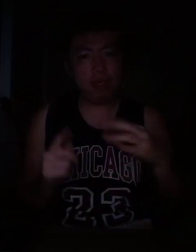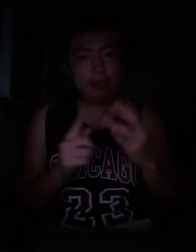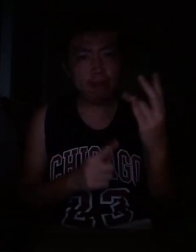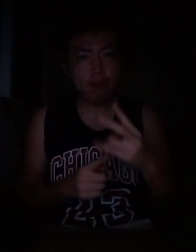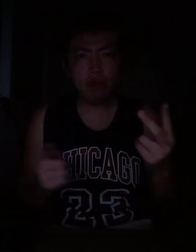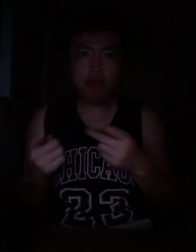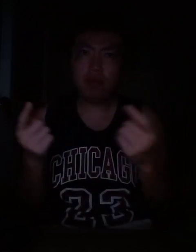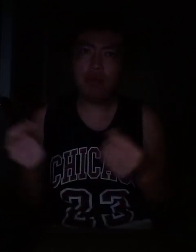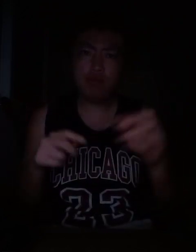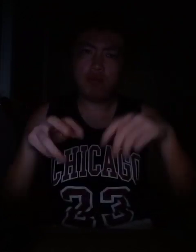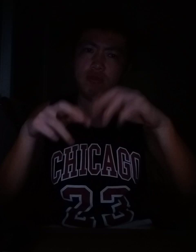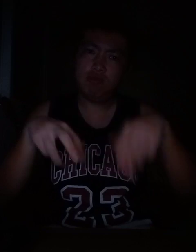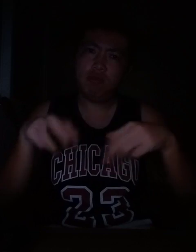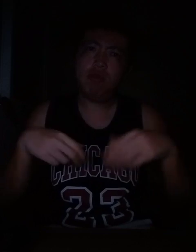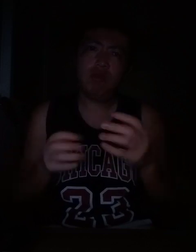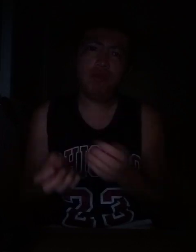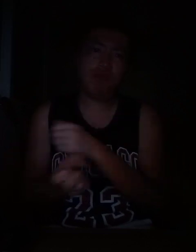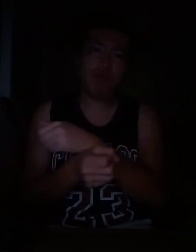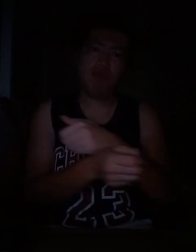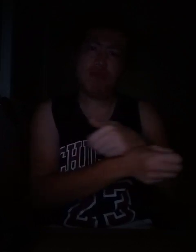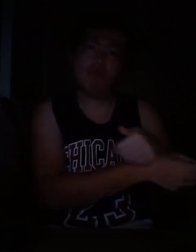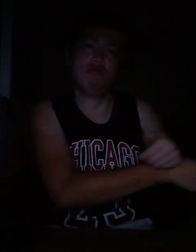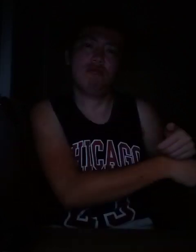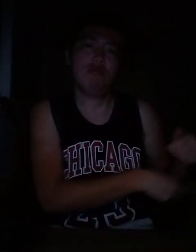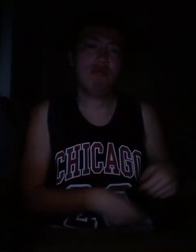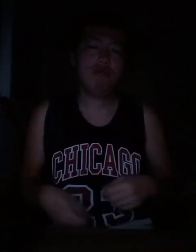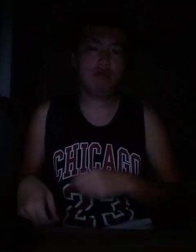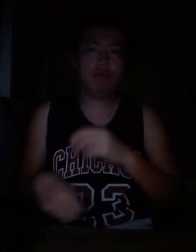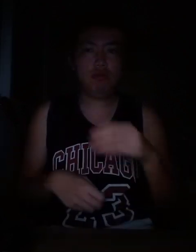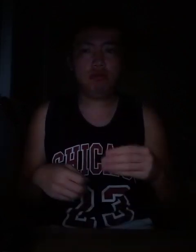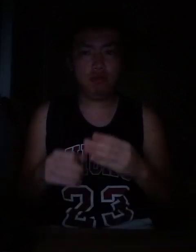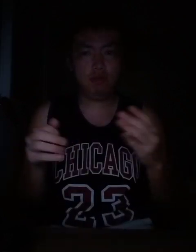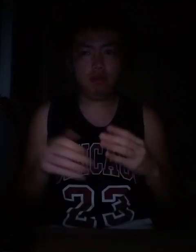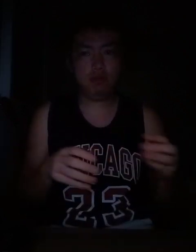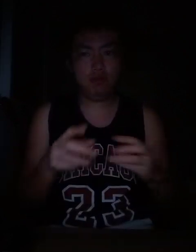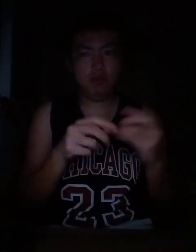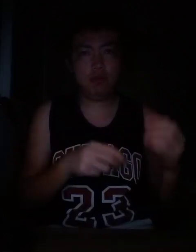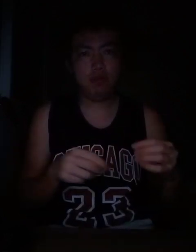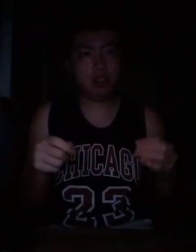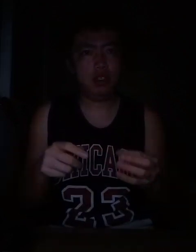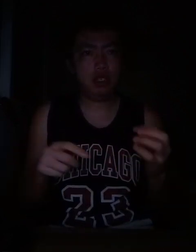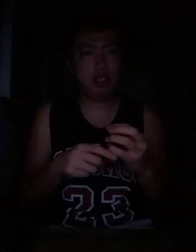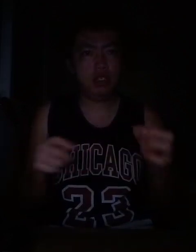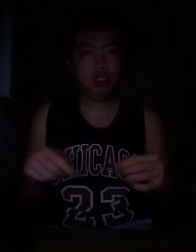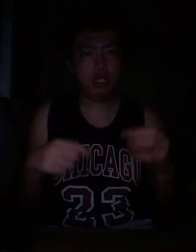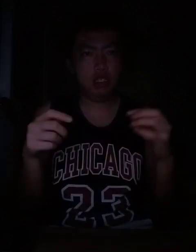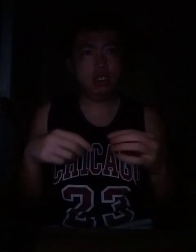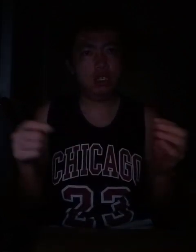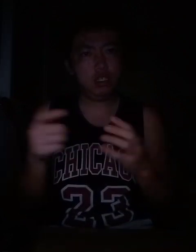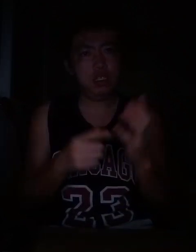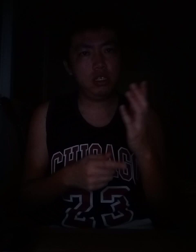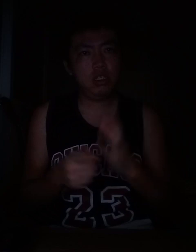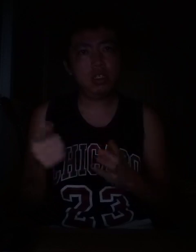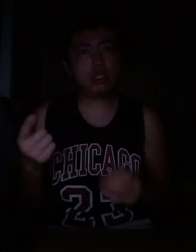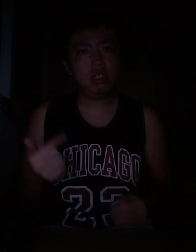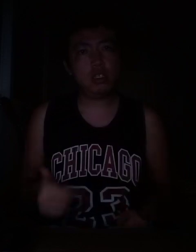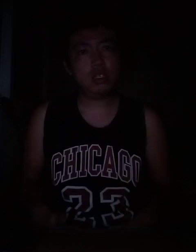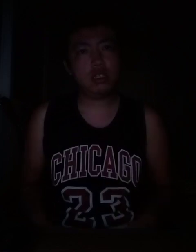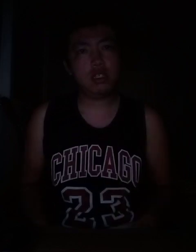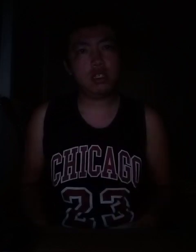내일까지 굴삭기와 덤프트럭 등 장비 107대를 추가 투입해 최대한 작업에 속도를 낸다는 입장이지만 현재까지